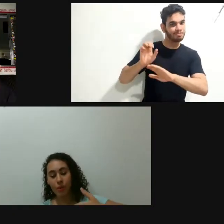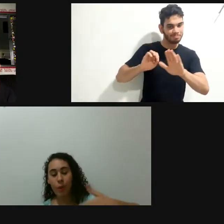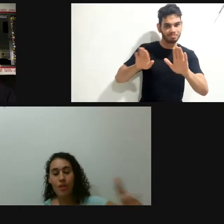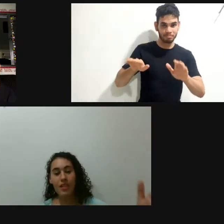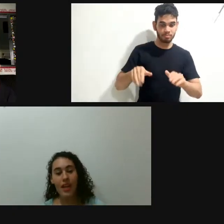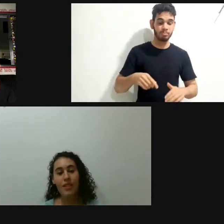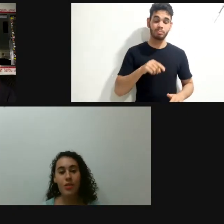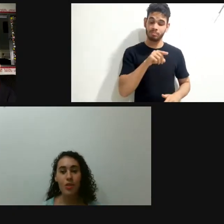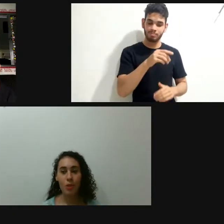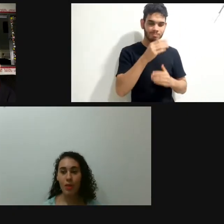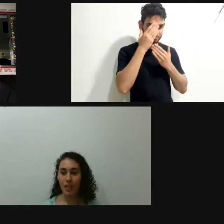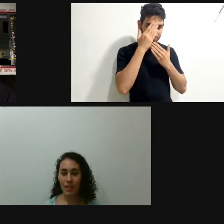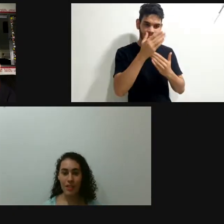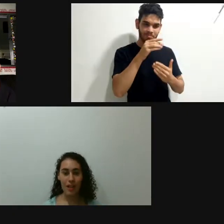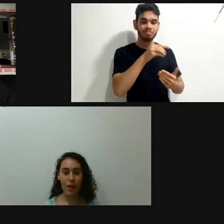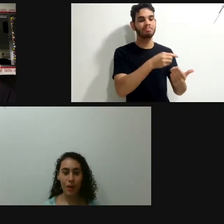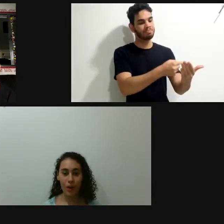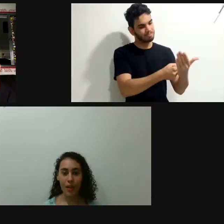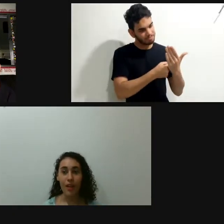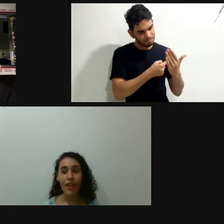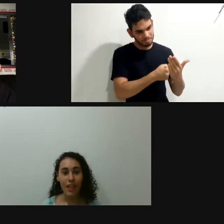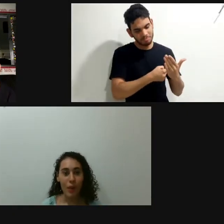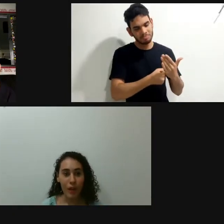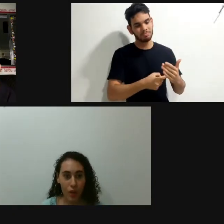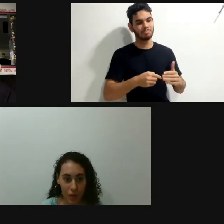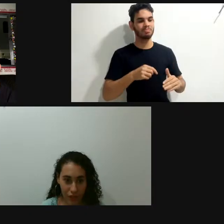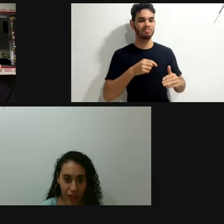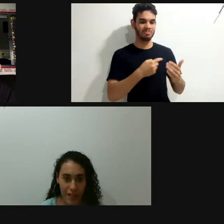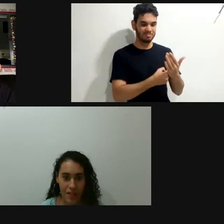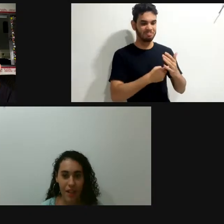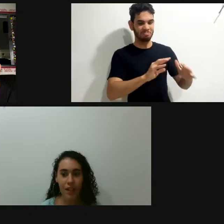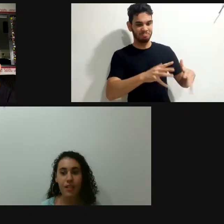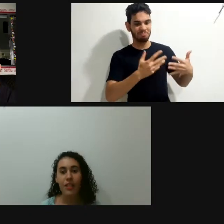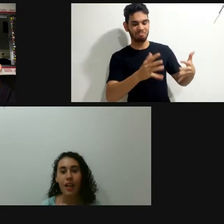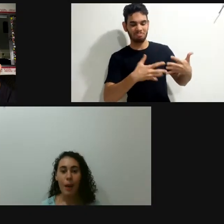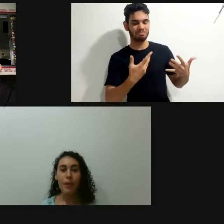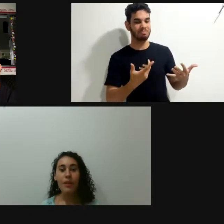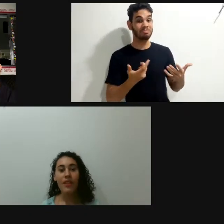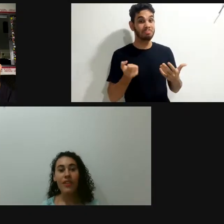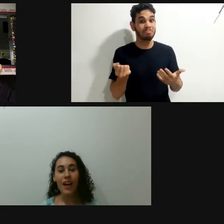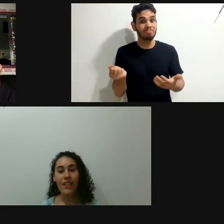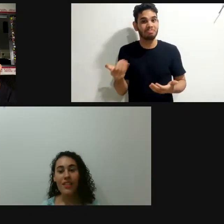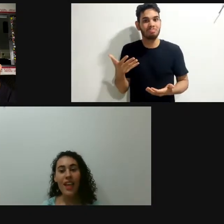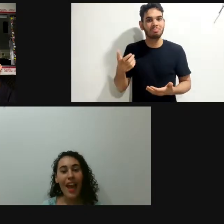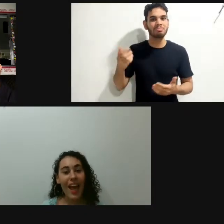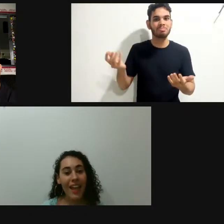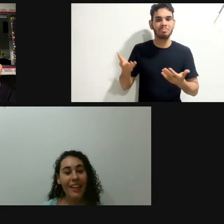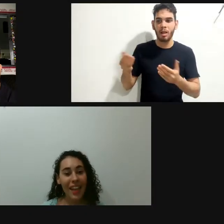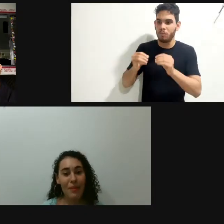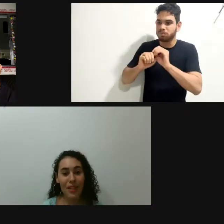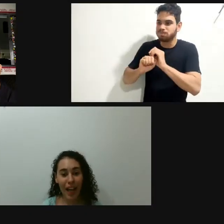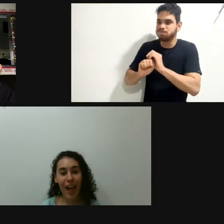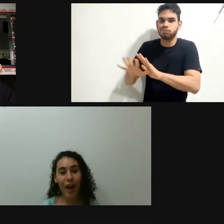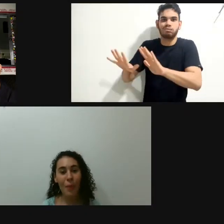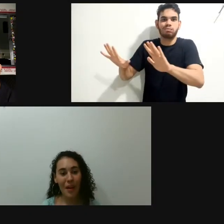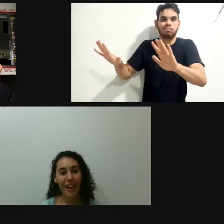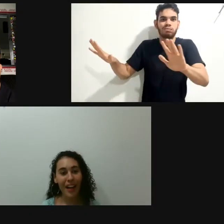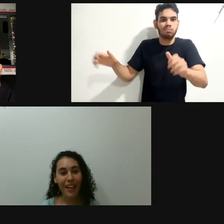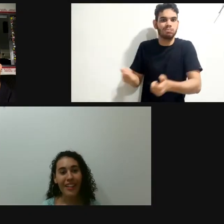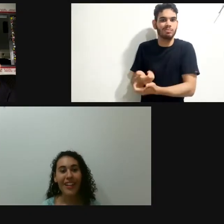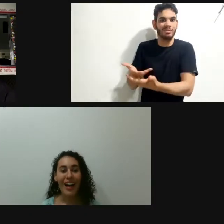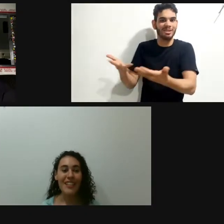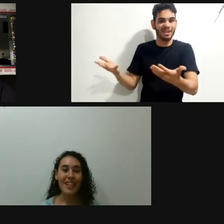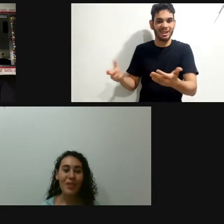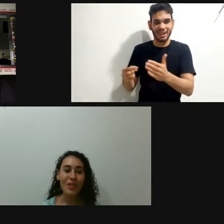no meu processo de publicação agora, que é uma nova fase, né? A primeira fase é terminar o